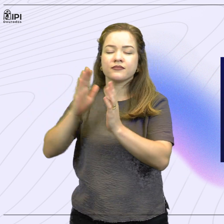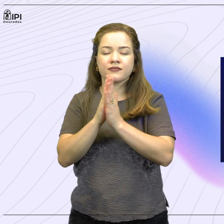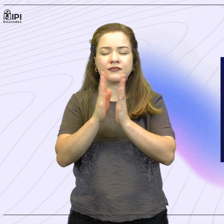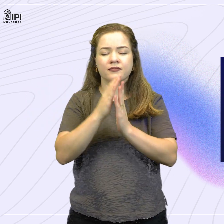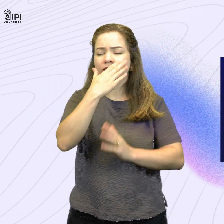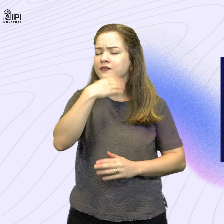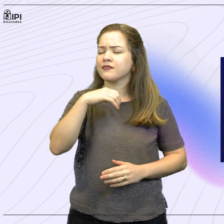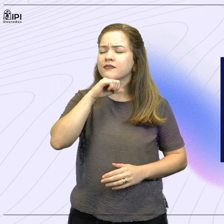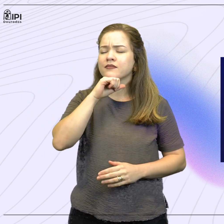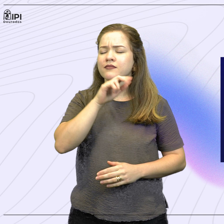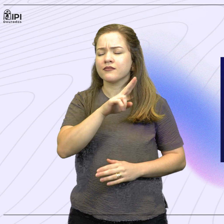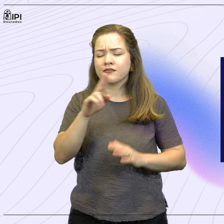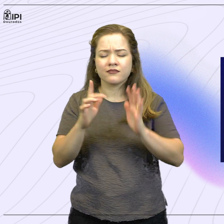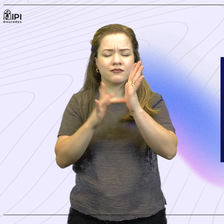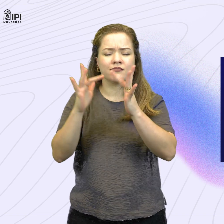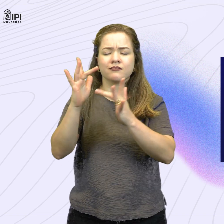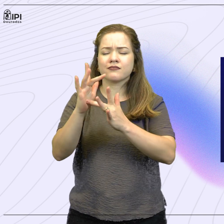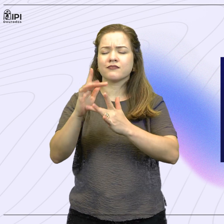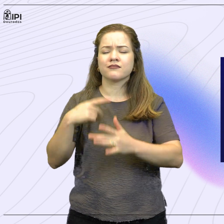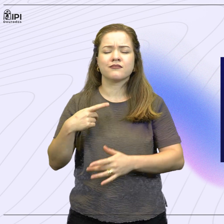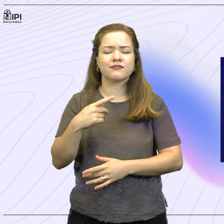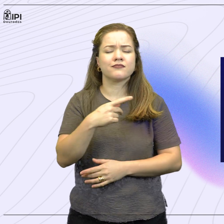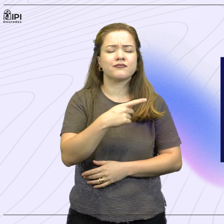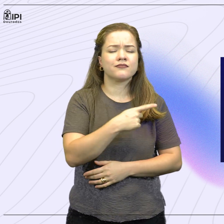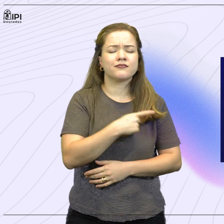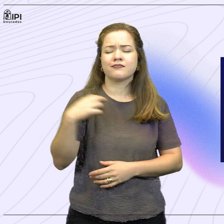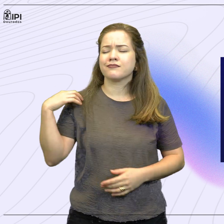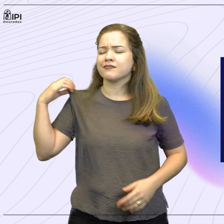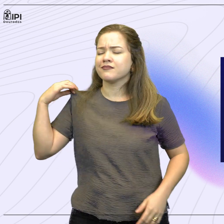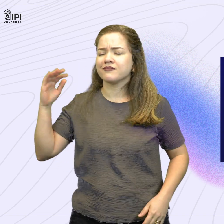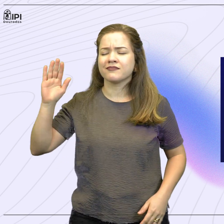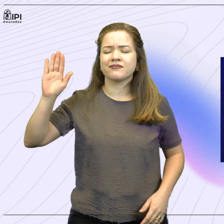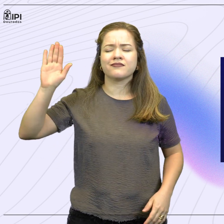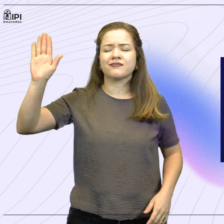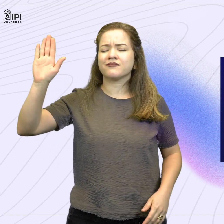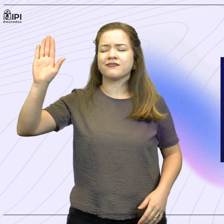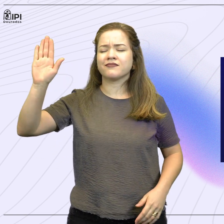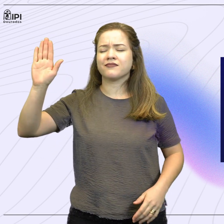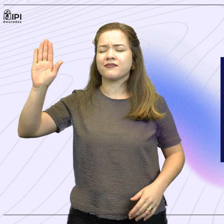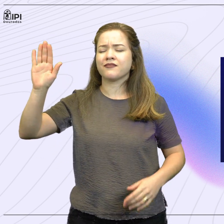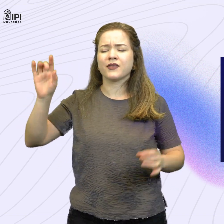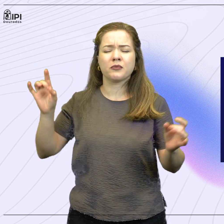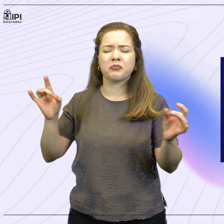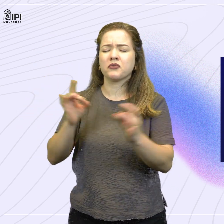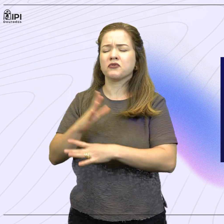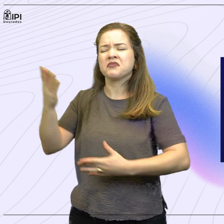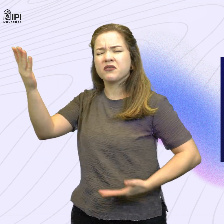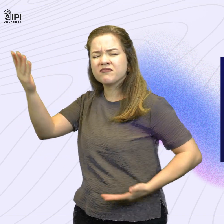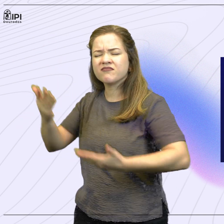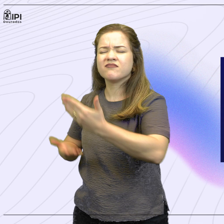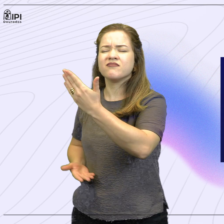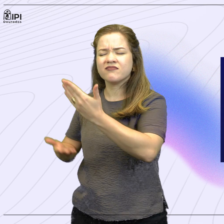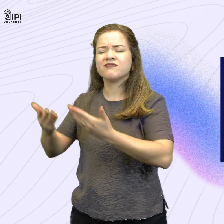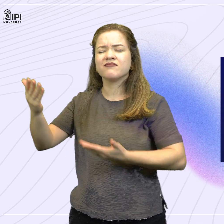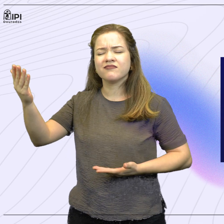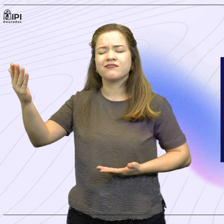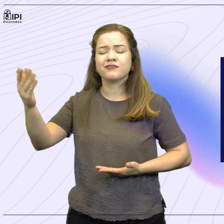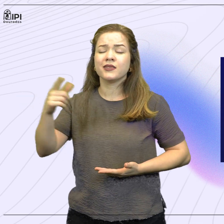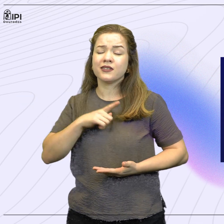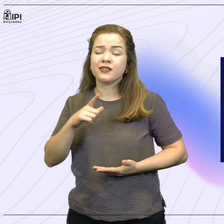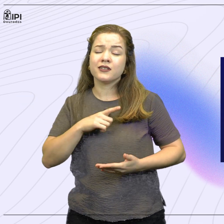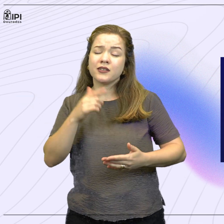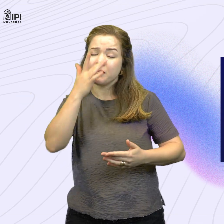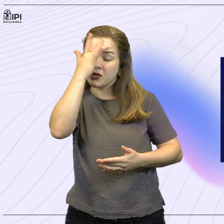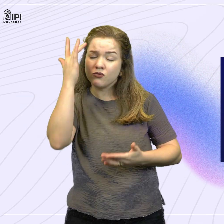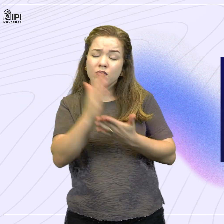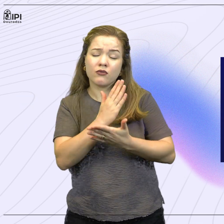Jesus, Senhor, nos colocamos agora, Pai, à disposição do Senhor, para o serviço do Senhor, Pai. Ó Deus, há pessoas aqui, Pai, que